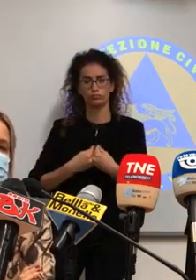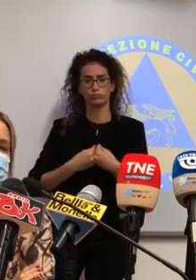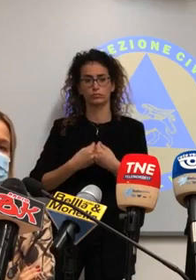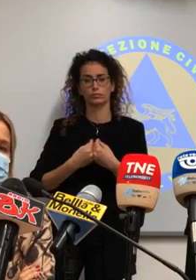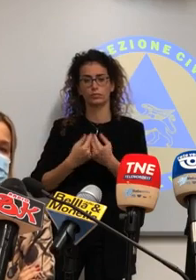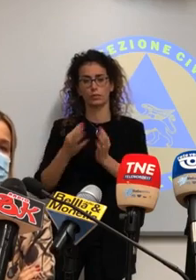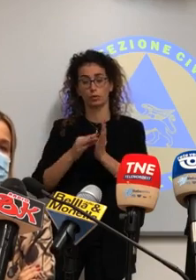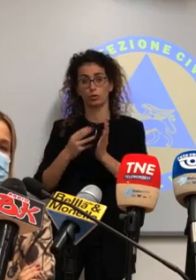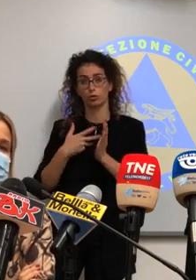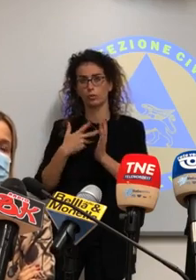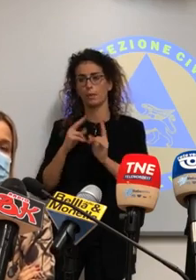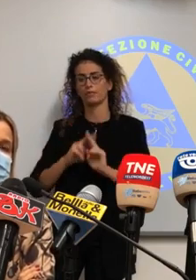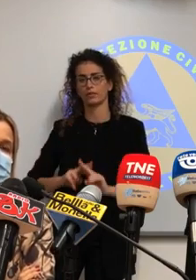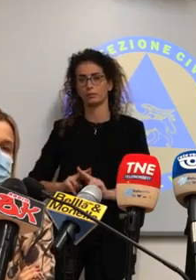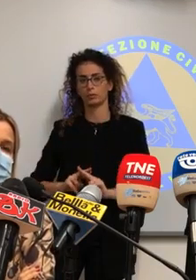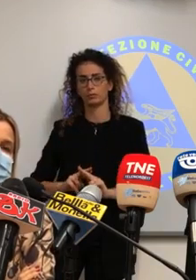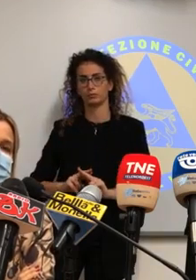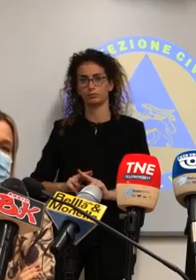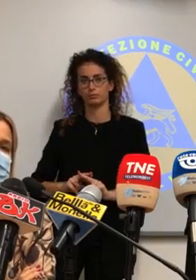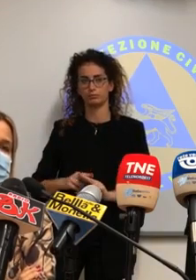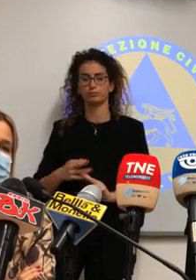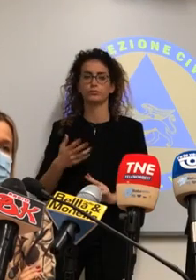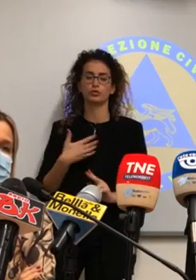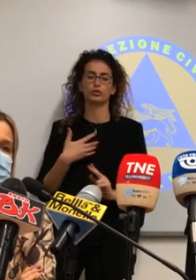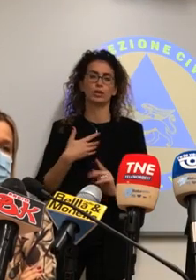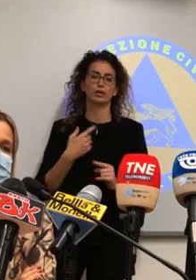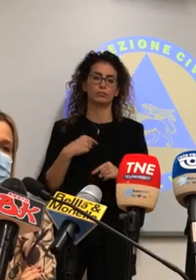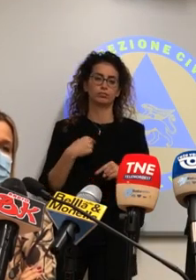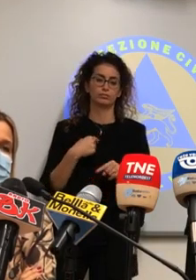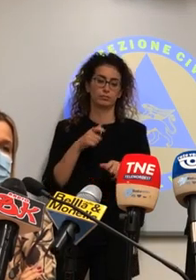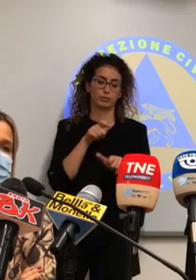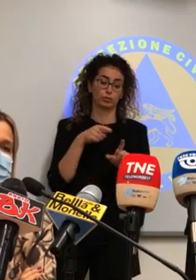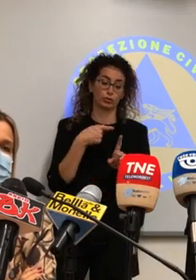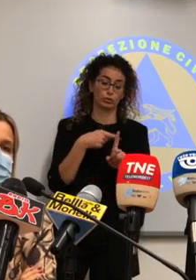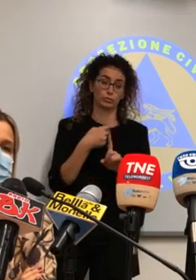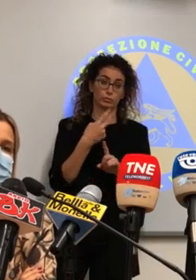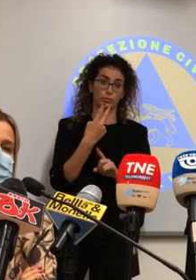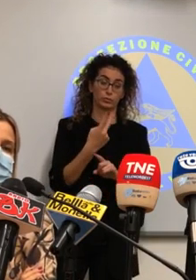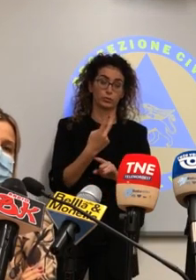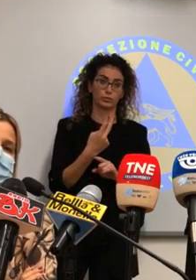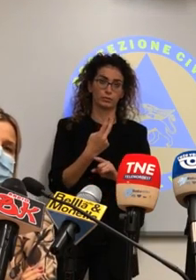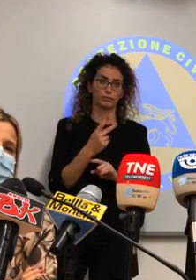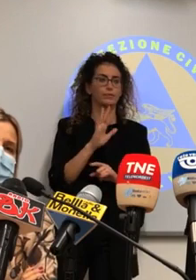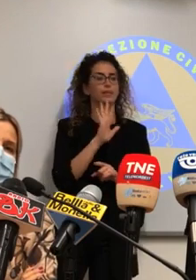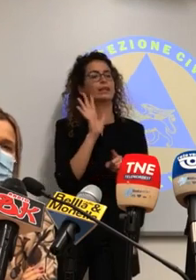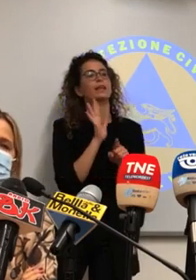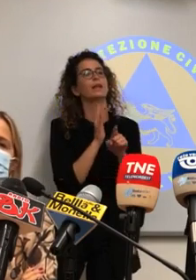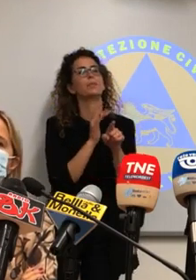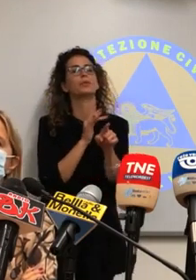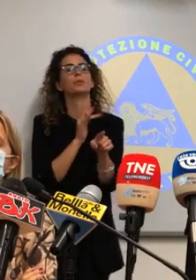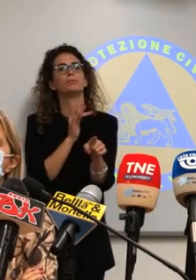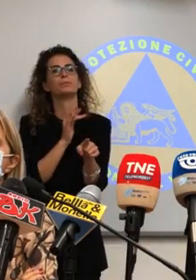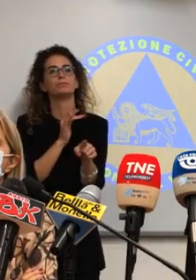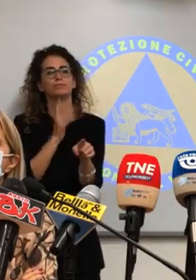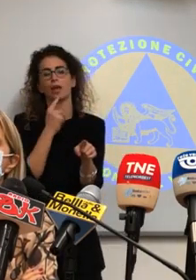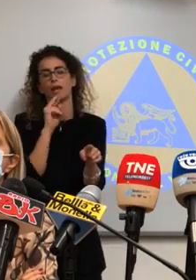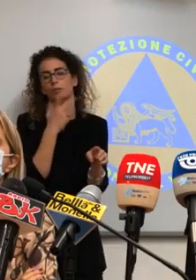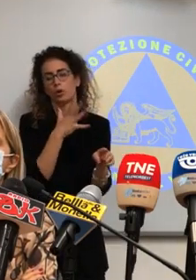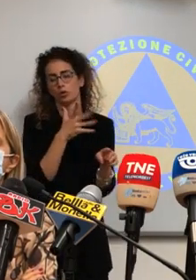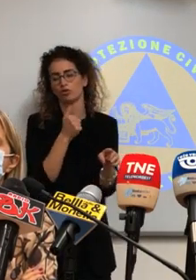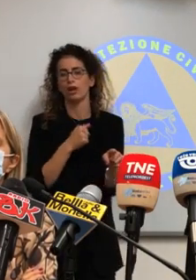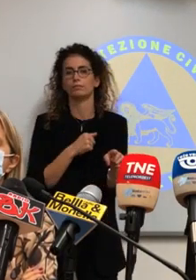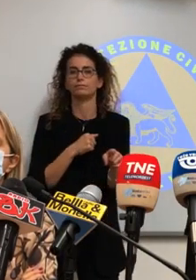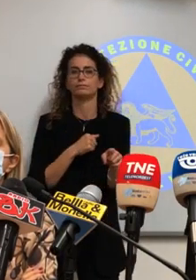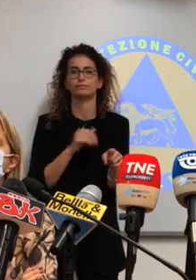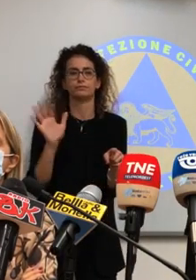Però c'era anche questa valutazione dei due casi. E se per caso, beh, ha già risposto, se per